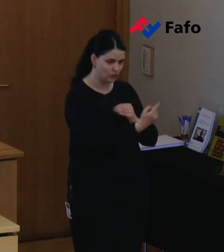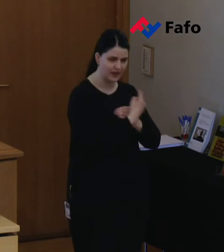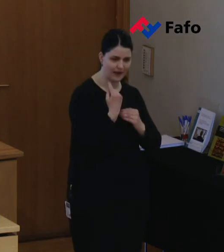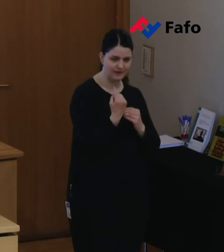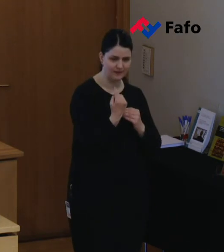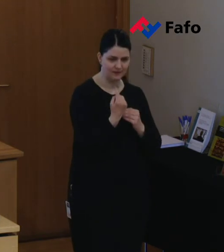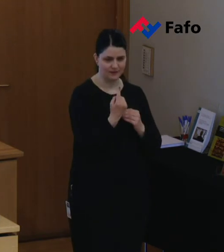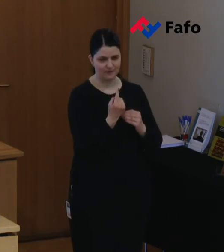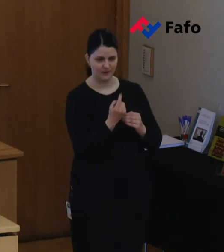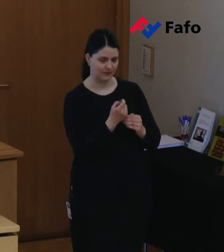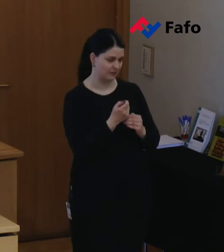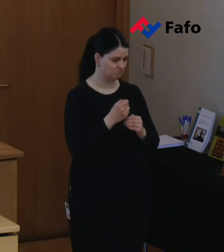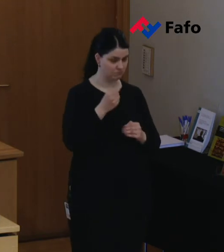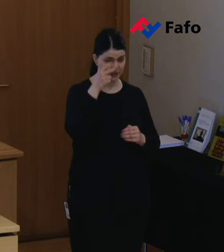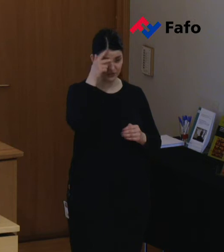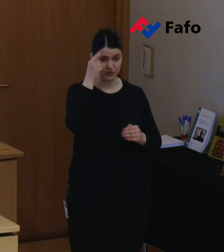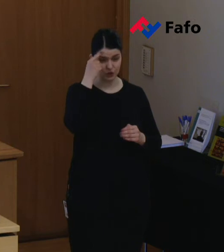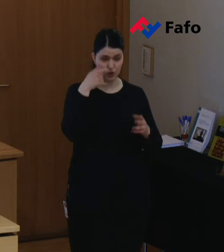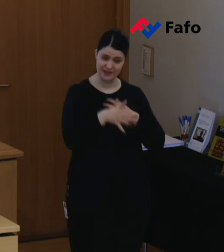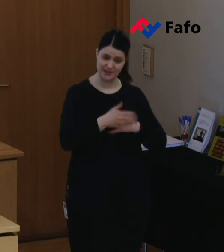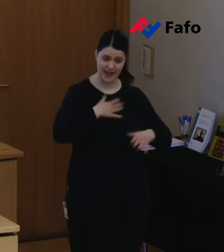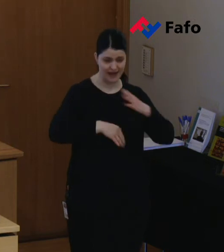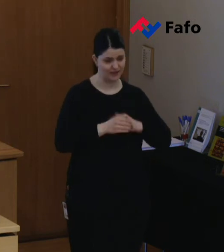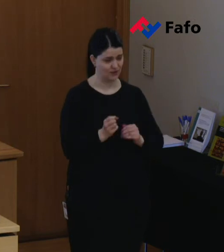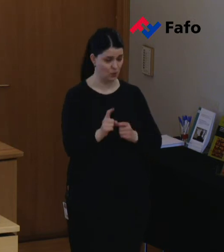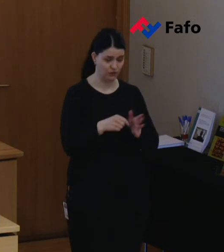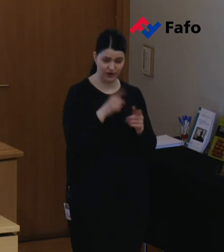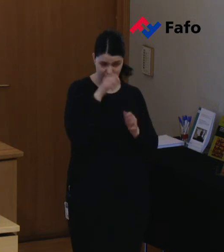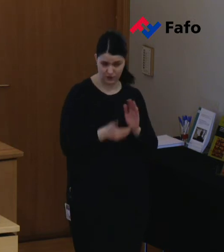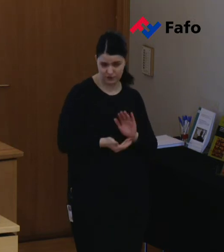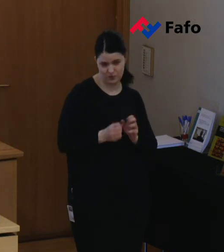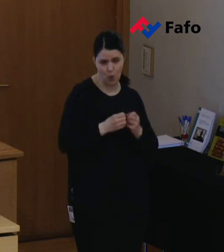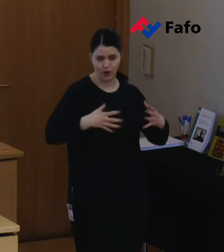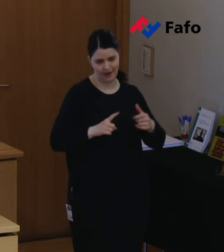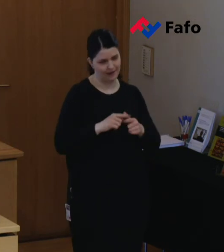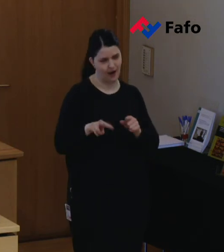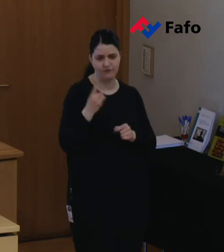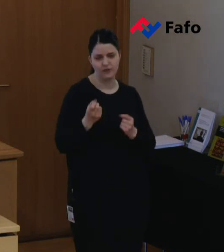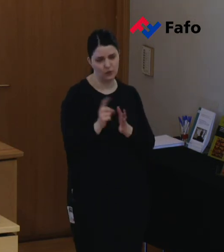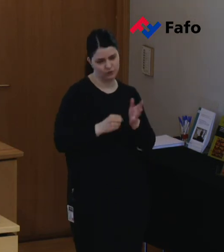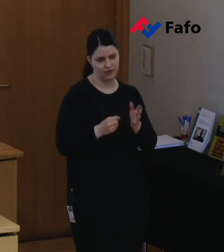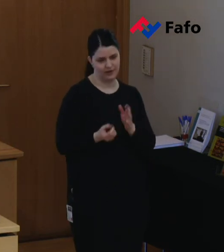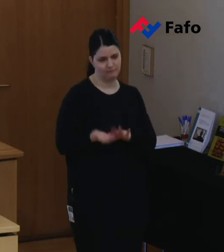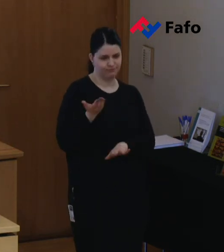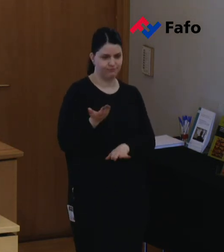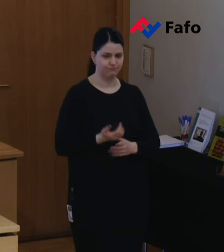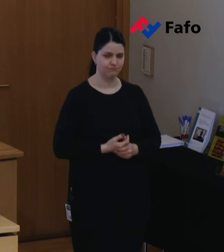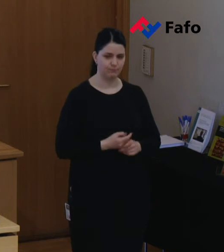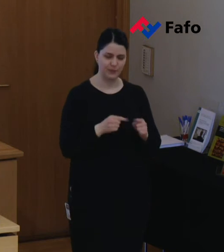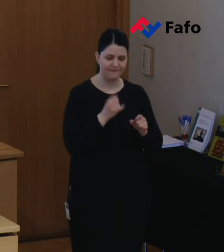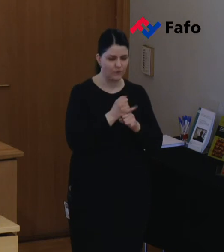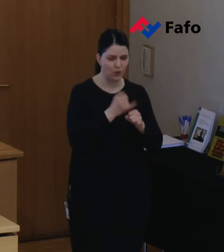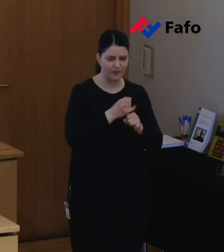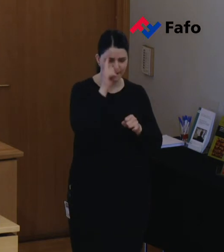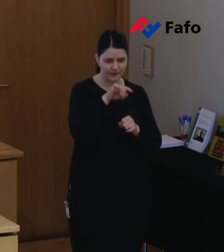Både kan det blomstre mer med psykiske helseutfordringer, det kan være andre ting som dukker opp. Og da vite at hvordan skal vi få til å kunne